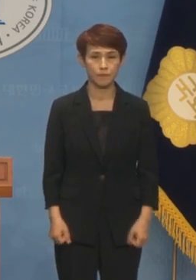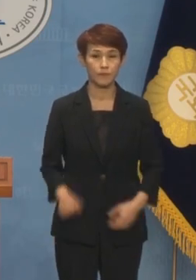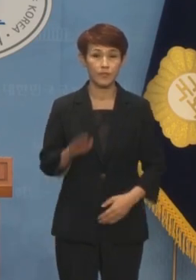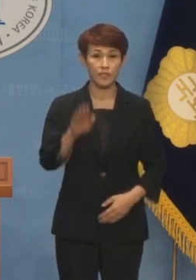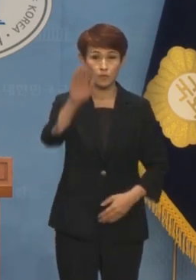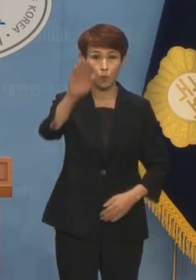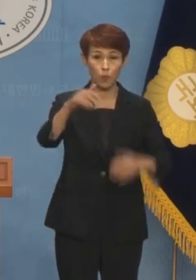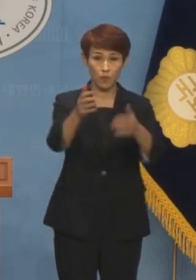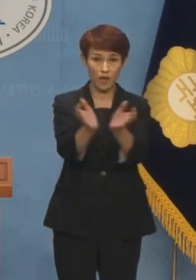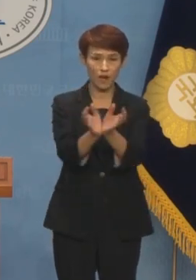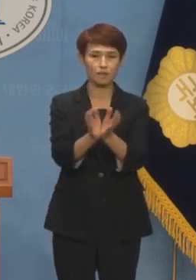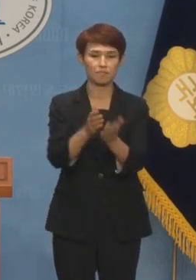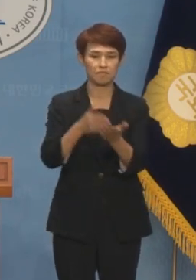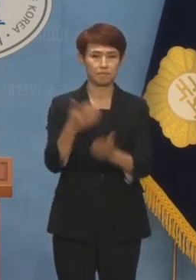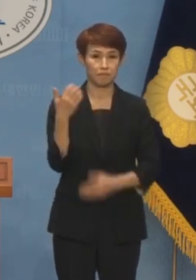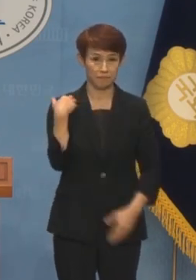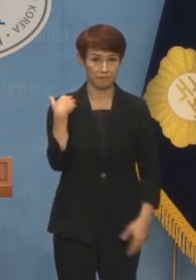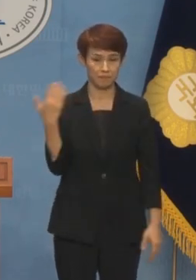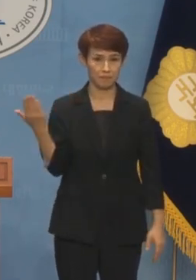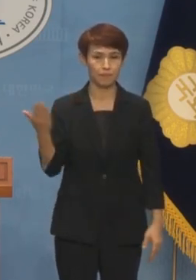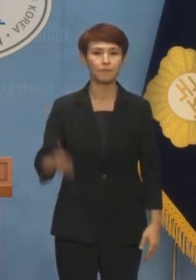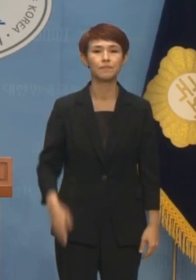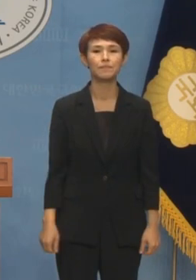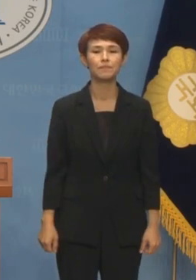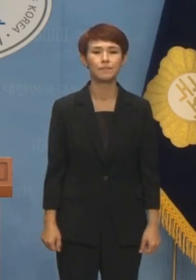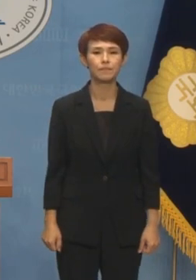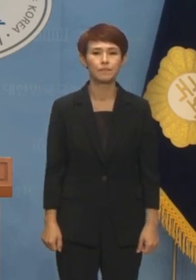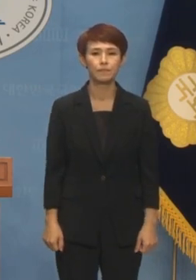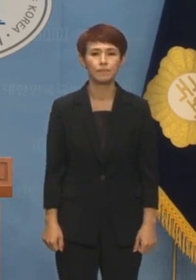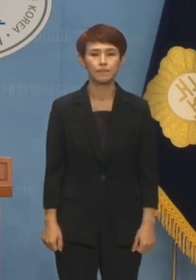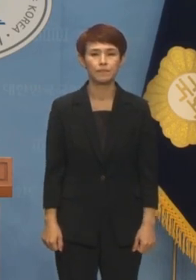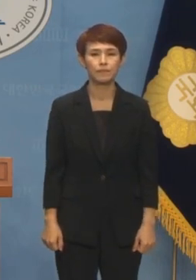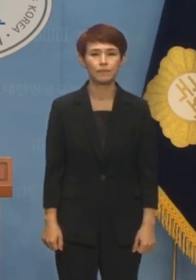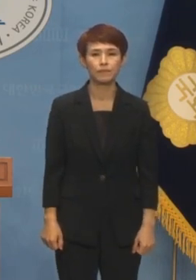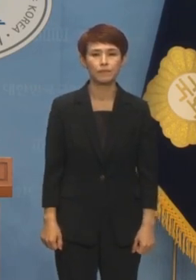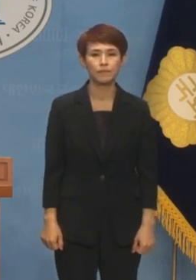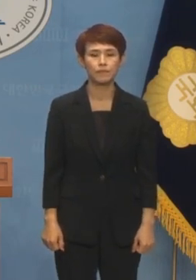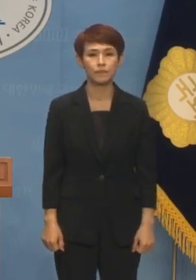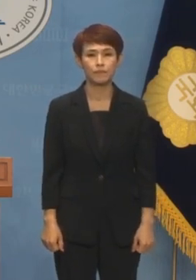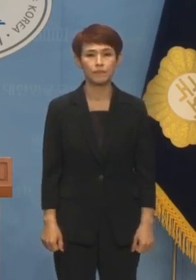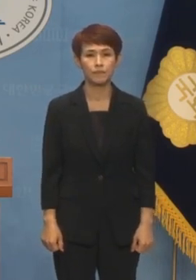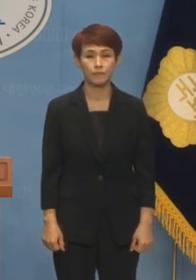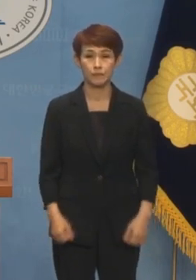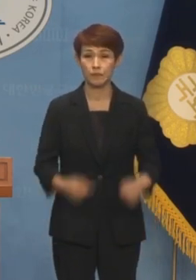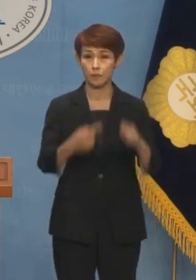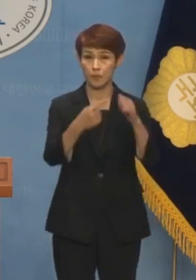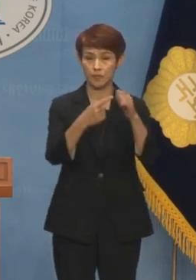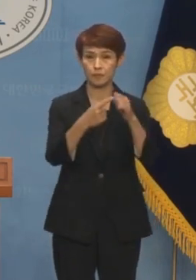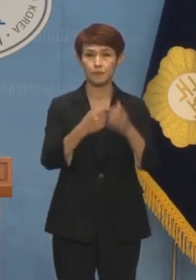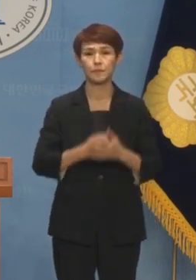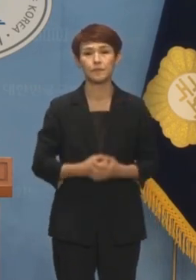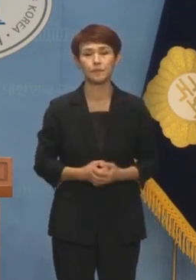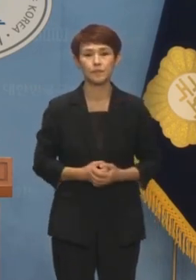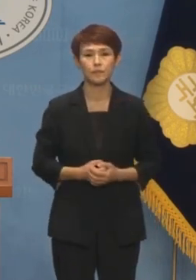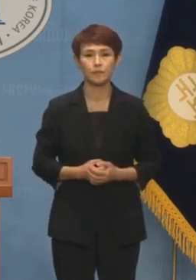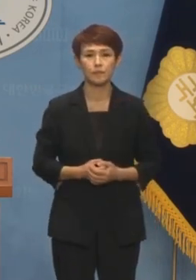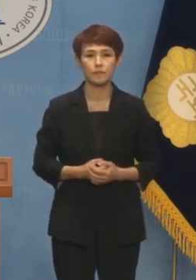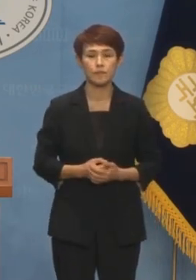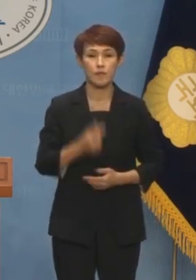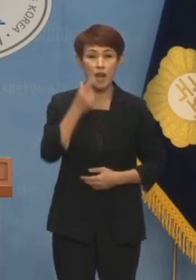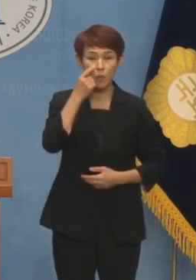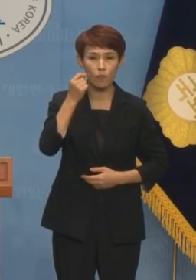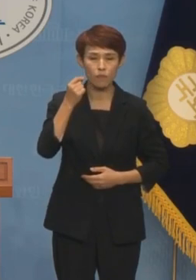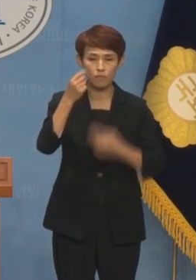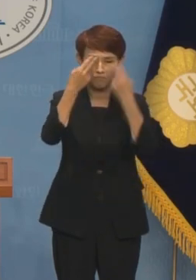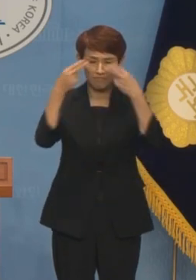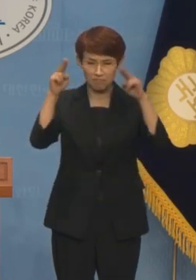진보당 대변인 홍희진입니다. 오전 브리핑 2건 진행하겠습니다. 첫 번째입니다. 일본의